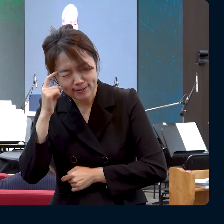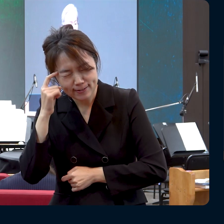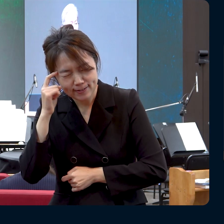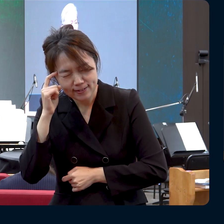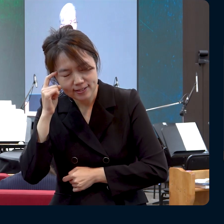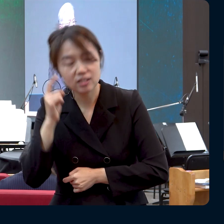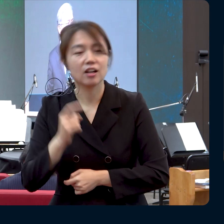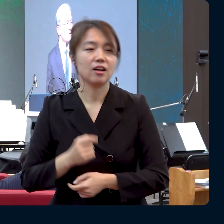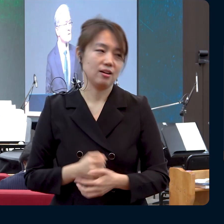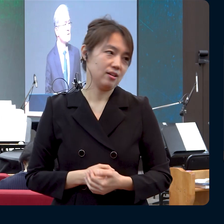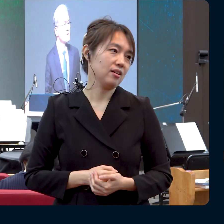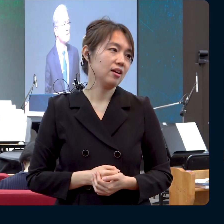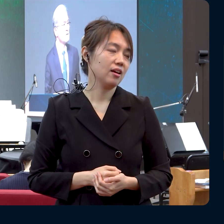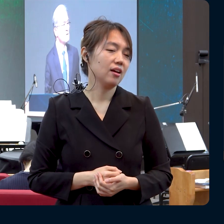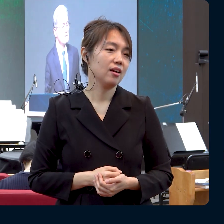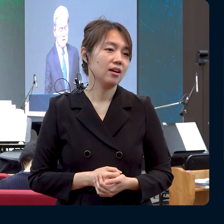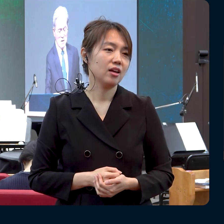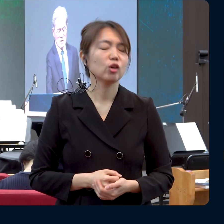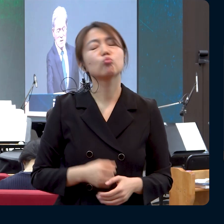무서운 거라고요.